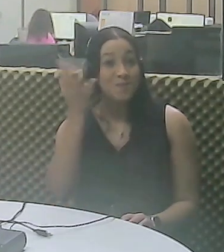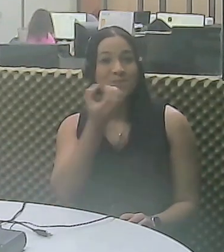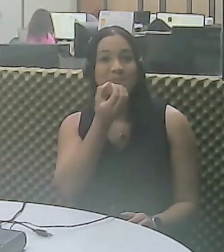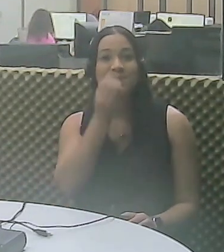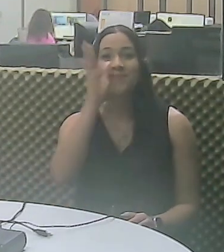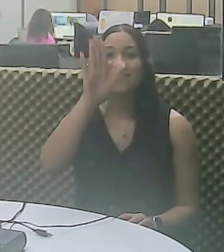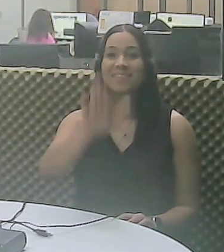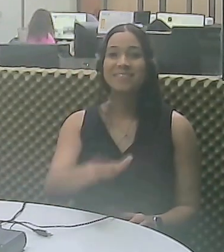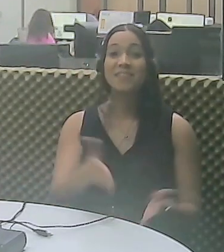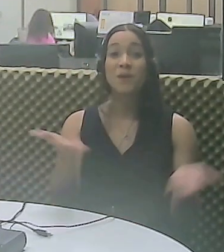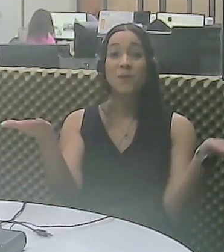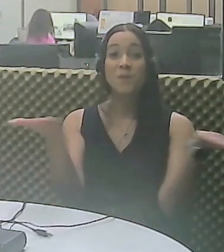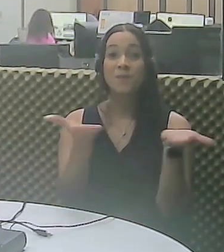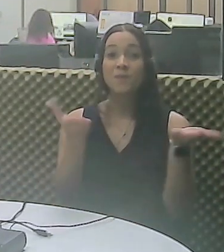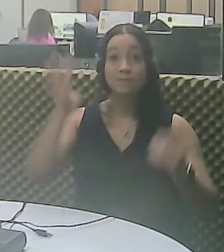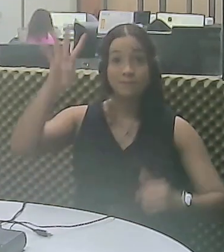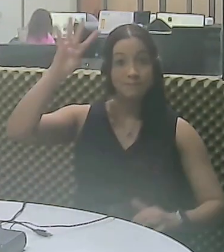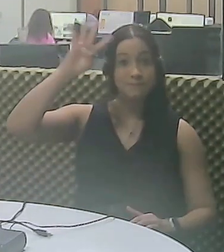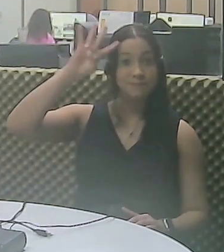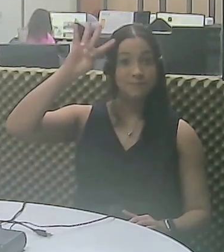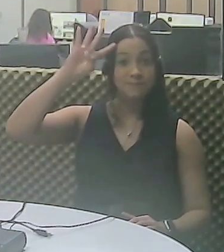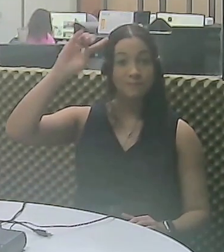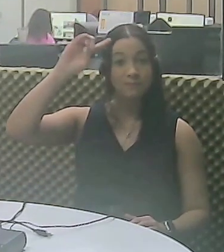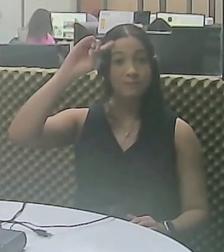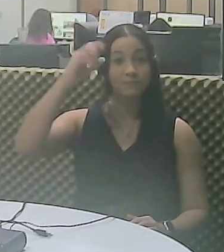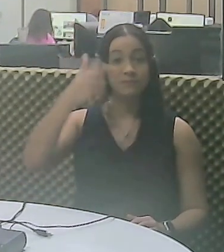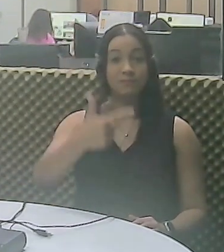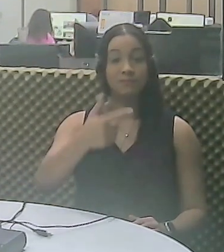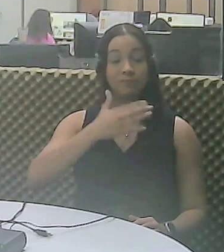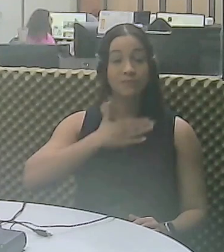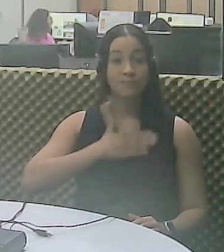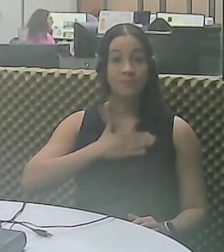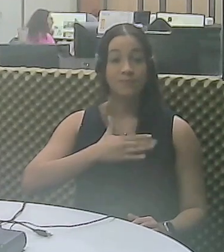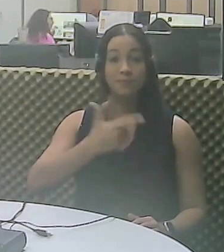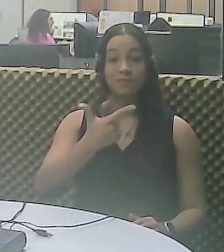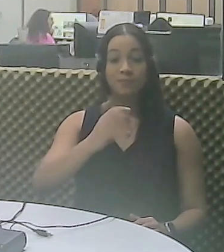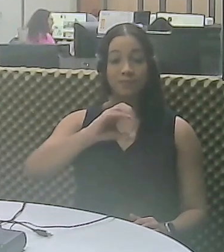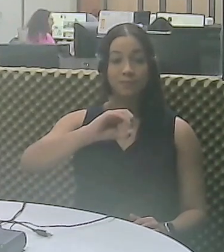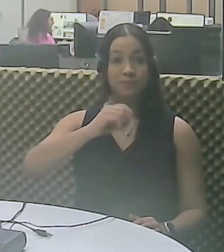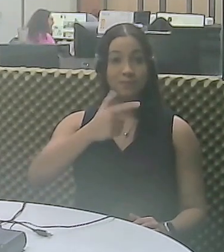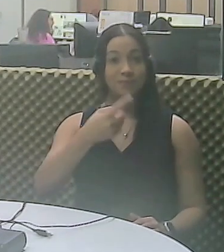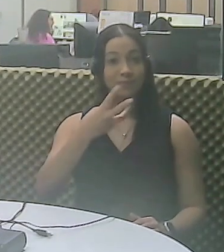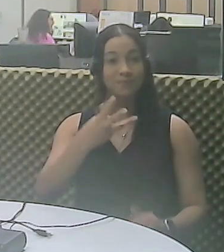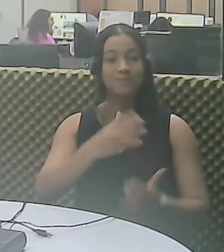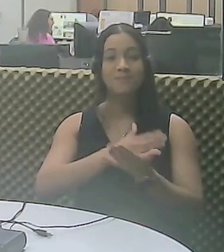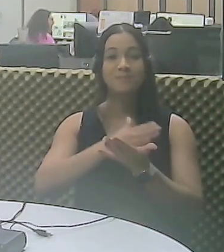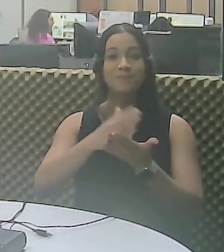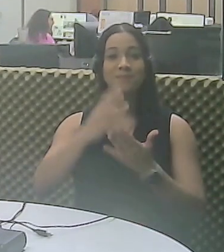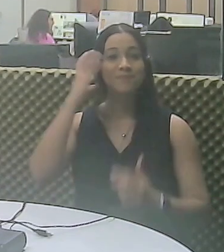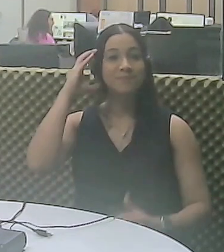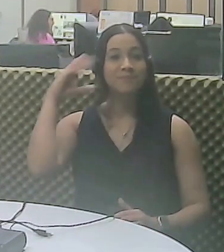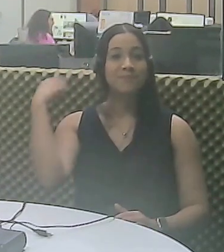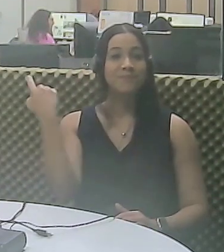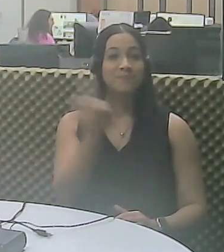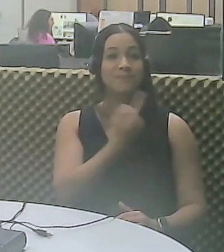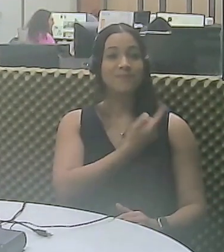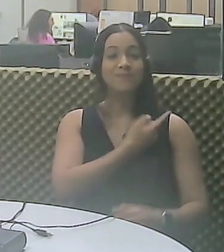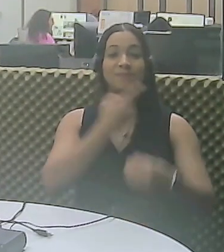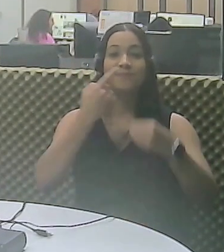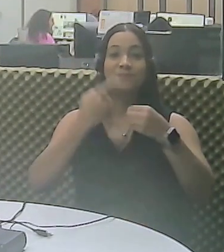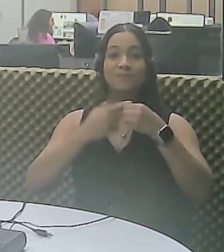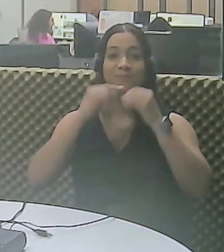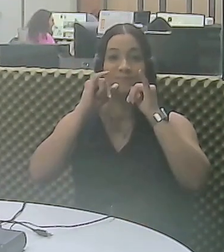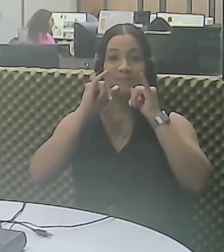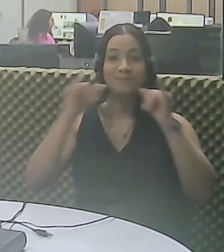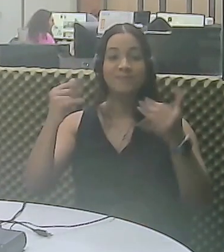Olá, boa tarde. Hoje é quarta-feira, dia 2 de agosto de 2023. Está no ar a Rádio Nossa Cidade com o